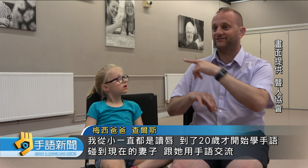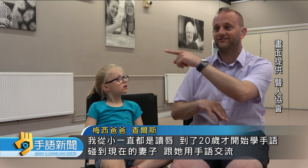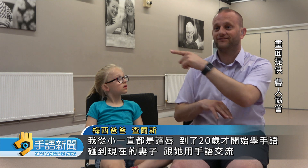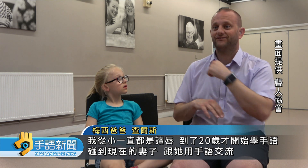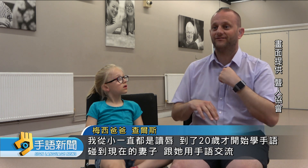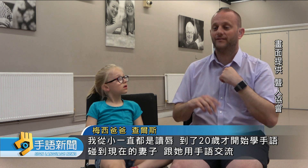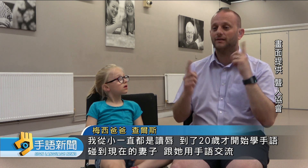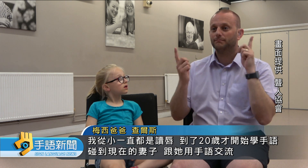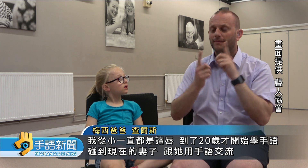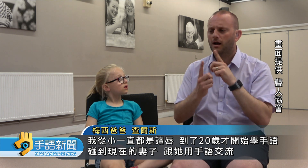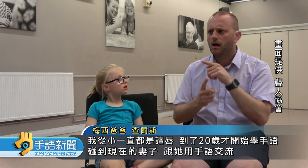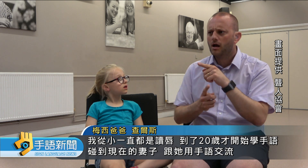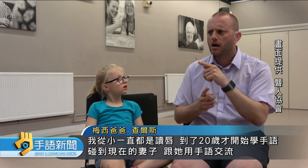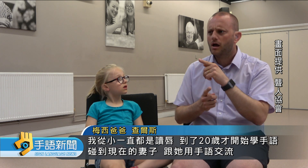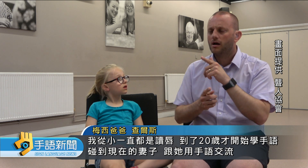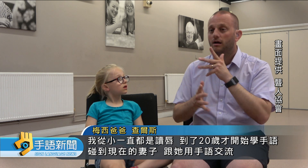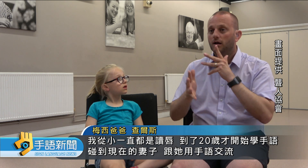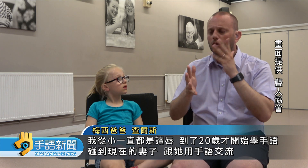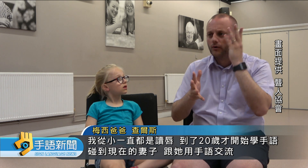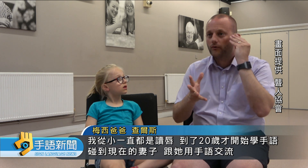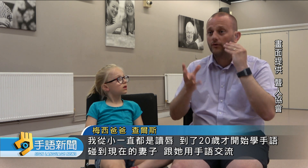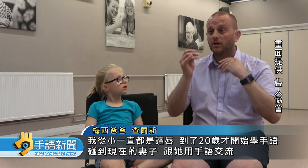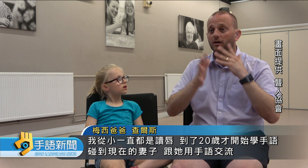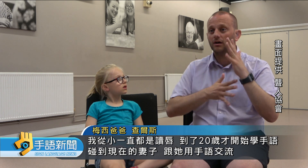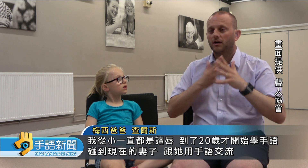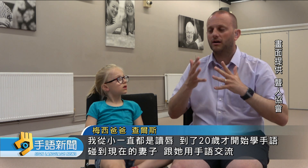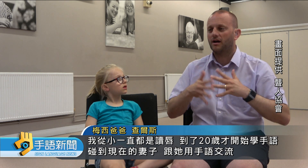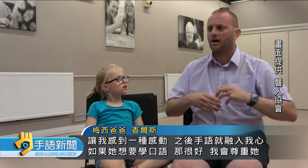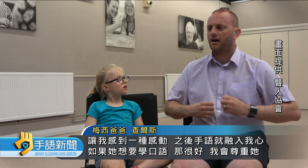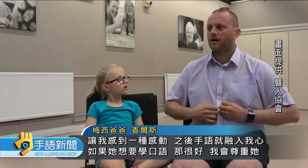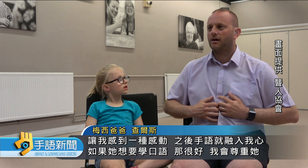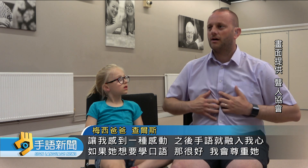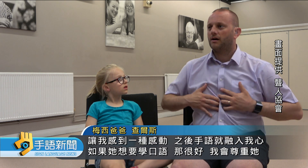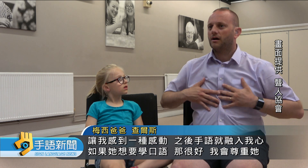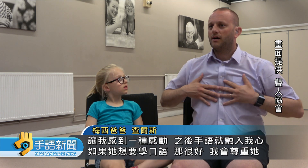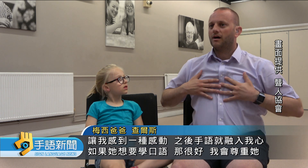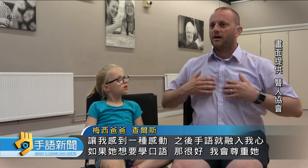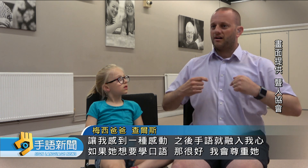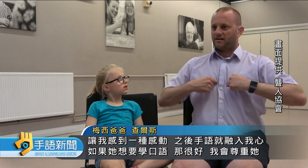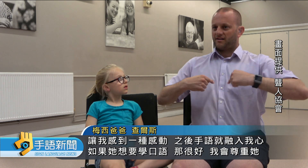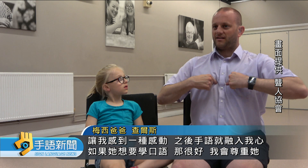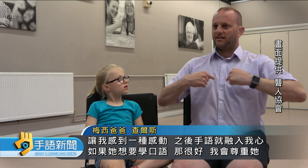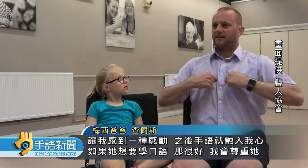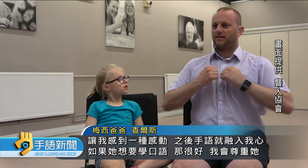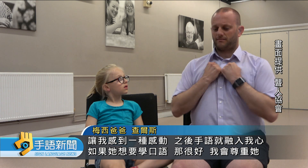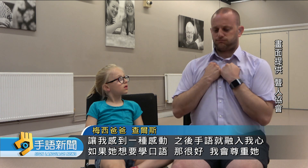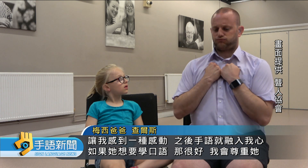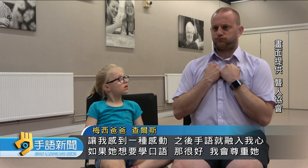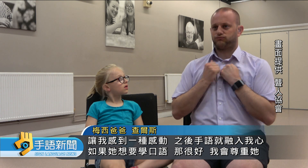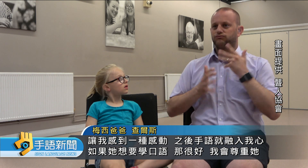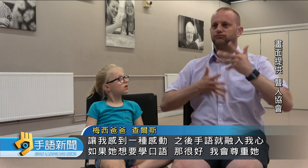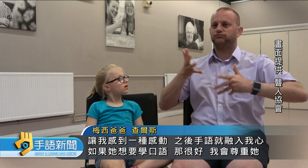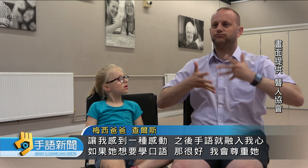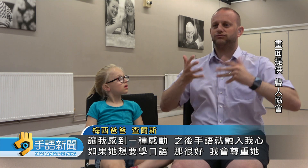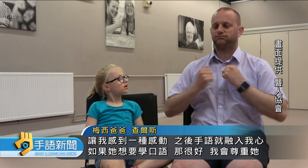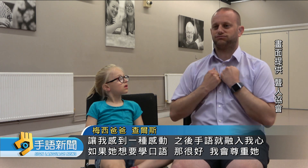妻子跟她用手语交流，让我感到一种感动，之后手语就融入我